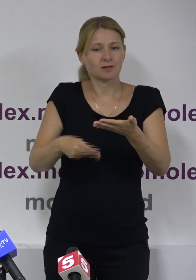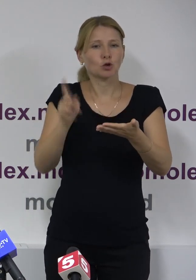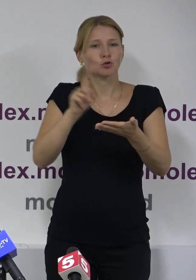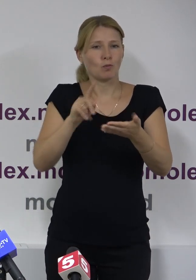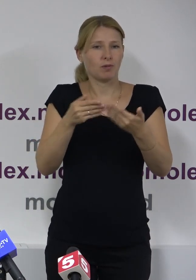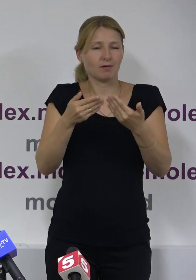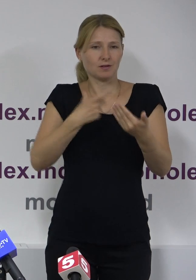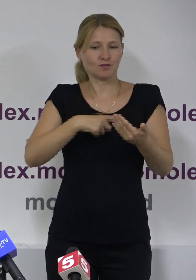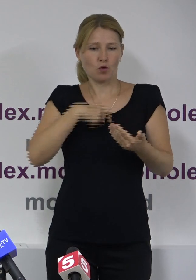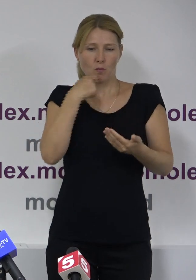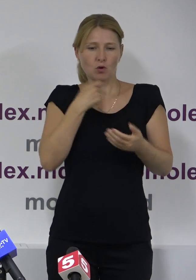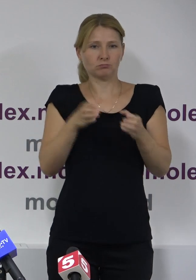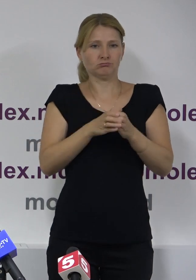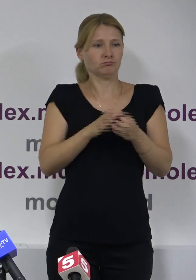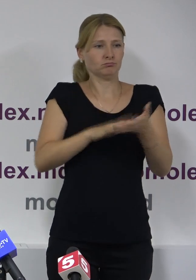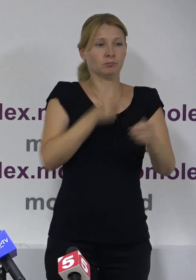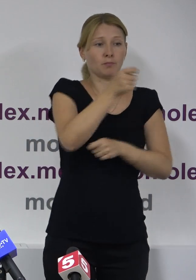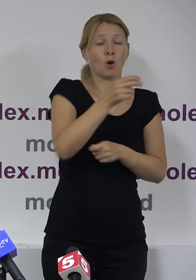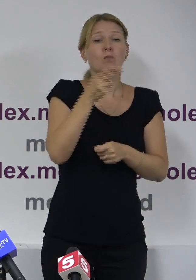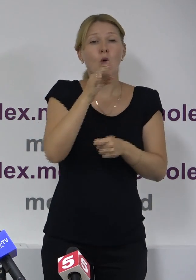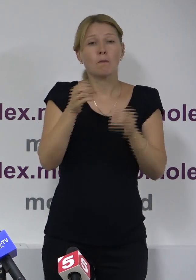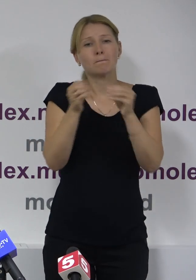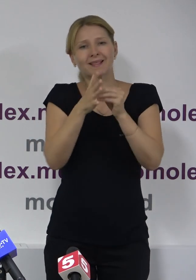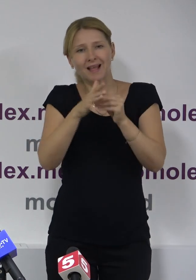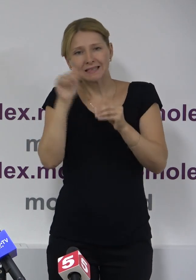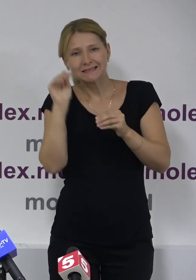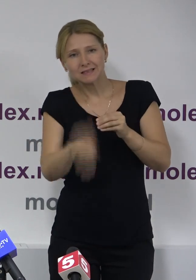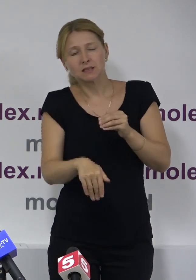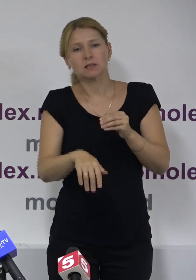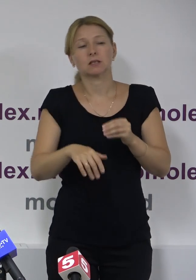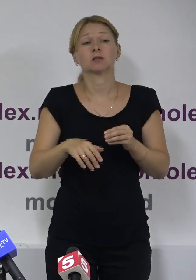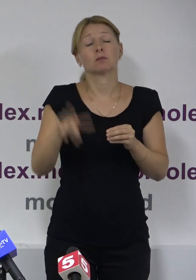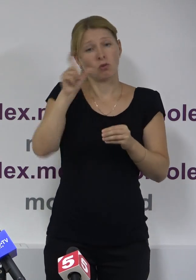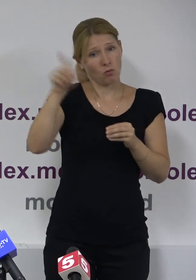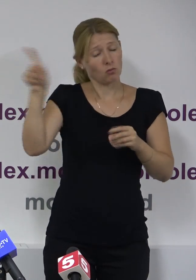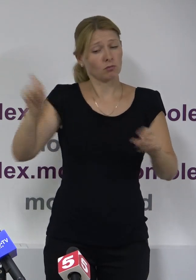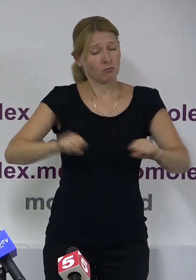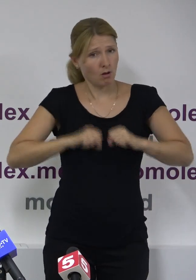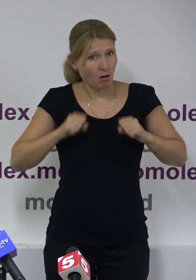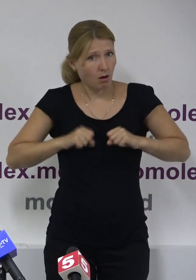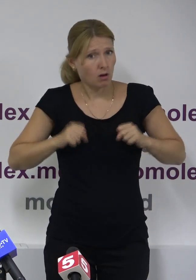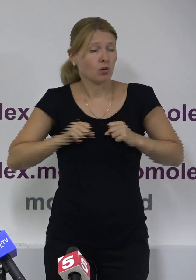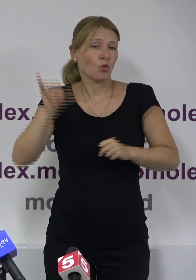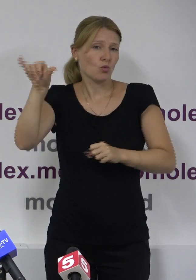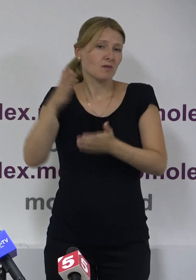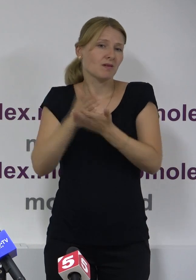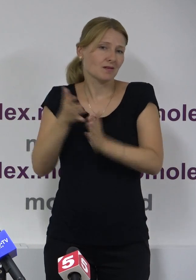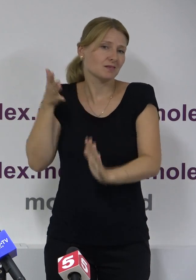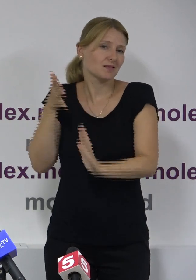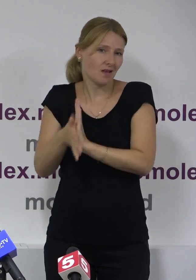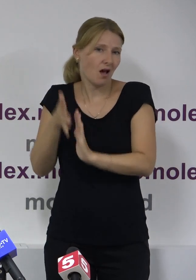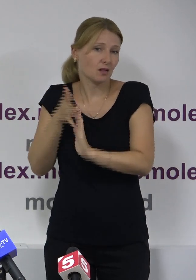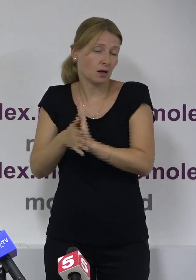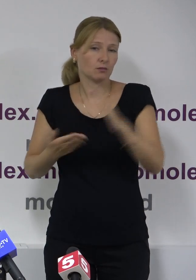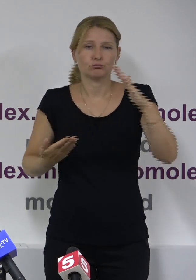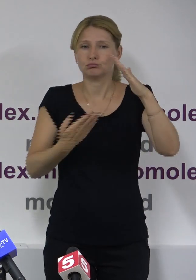fi colectate pe întreg teritoriul țării. Respectiv, pentru acest efort, aceștia pot avea cheltuieli în sumă de până